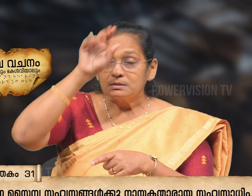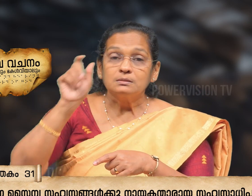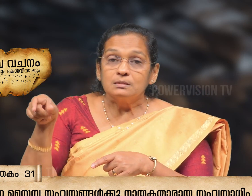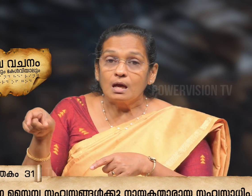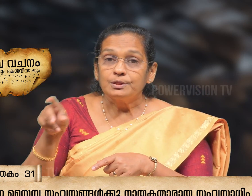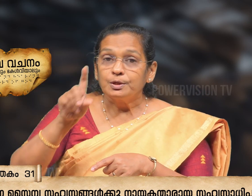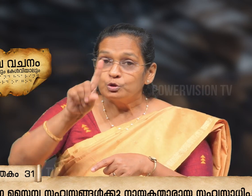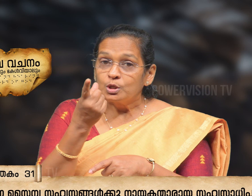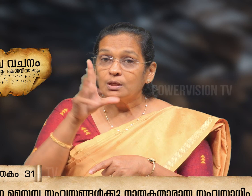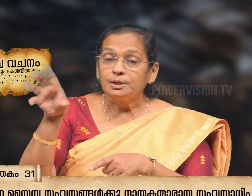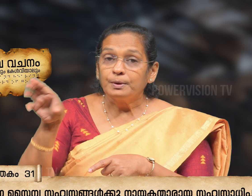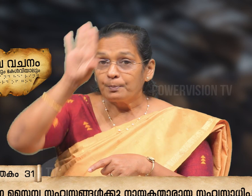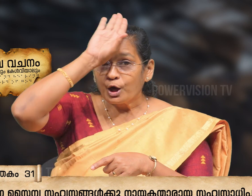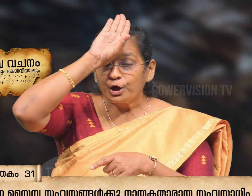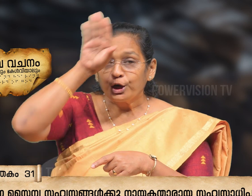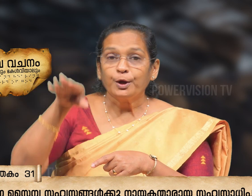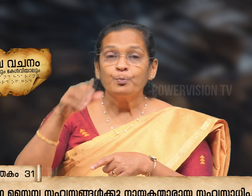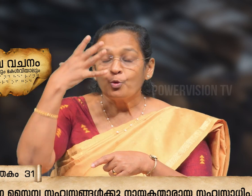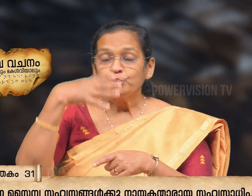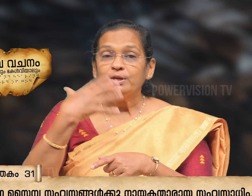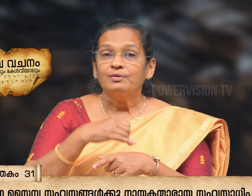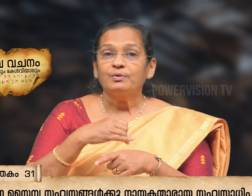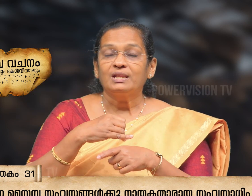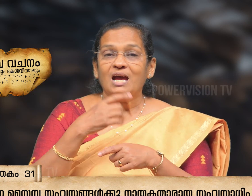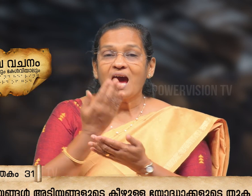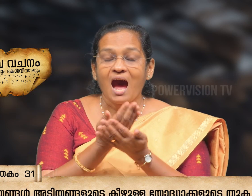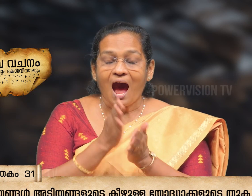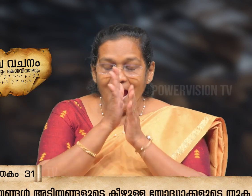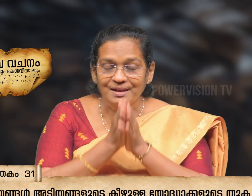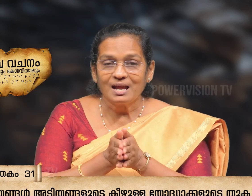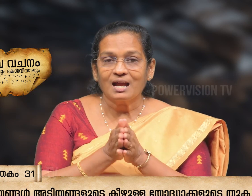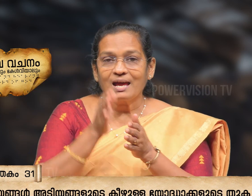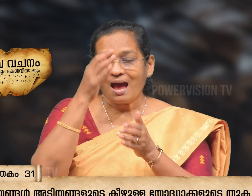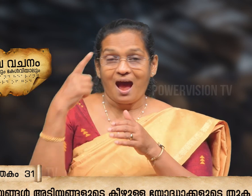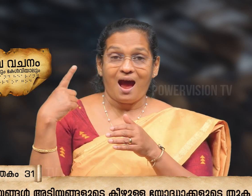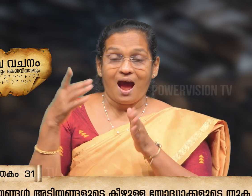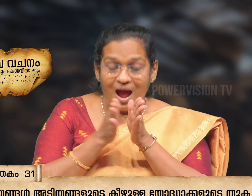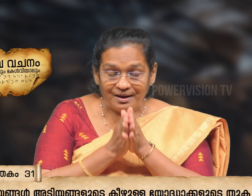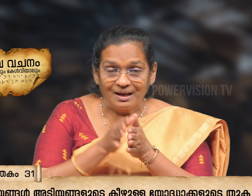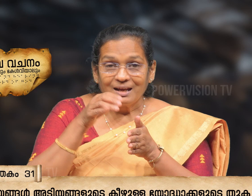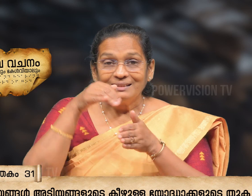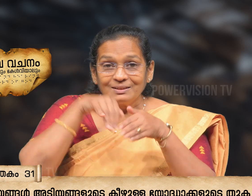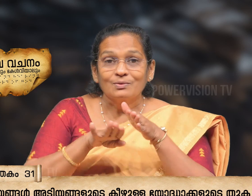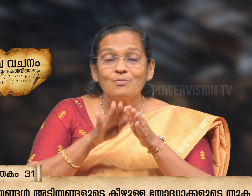ശതാധിപന്മാരും മോശയുടെ അടുക്കൽ വന്ന് മോശയോട്, അടിയങ്ങൾ അടിയങ്ങളുടെ കീഴുള്ള യോദ്ധാക്കളുടെ തുക